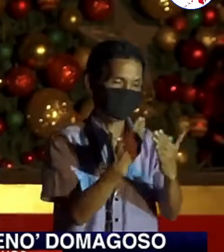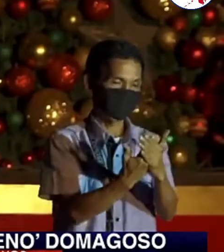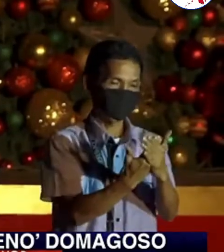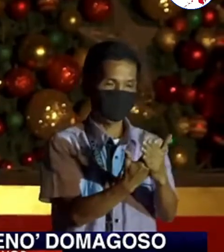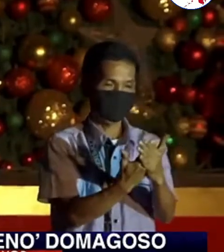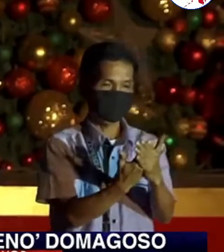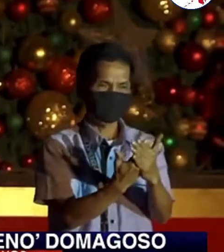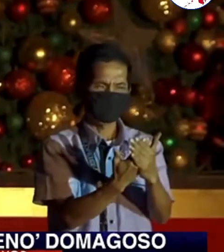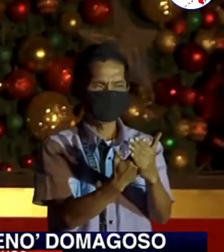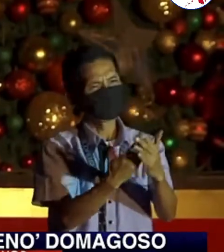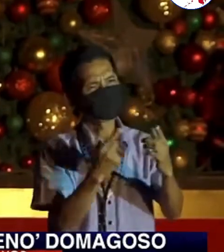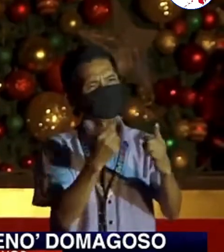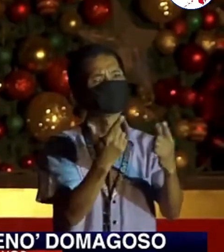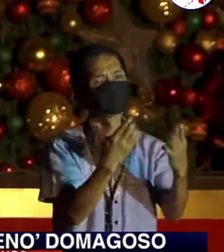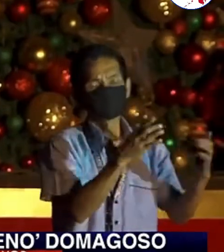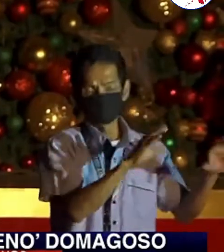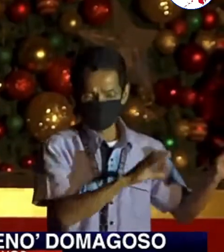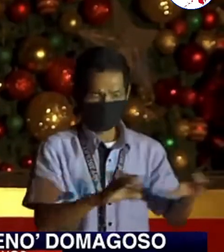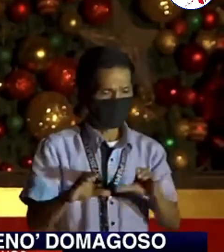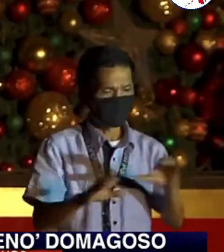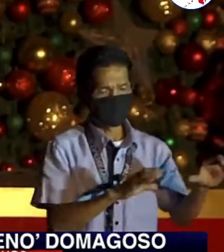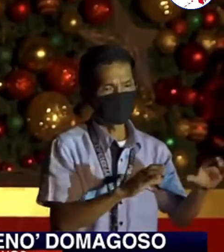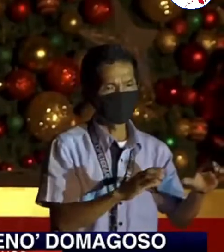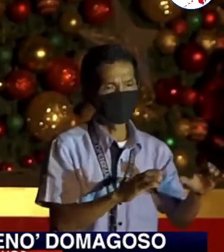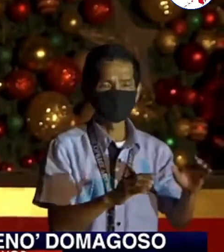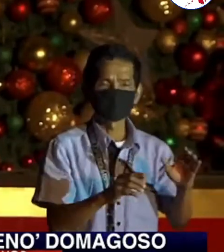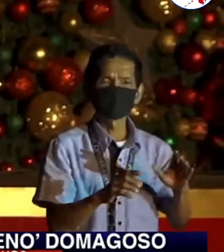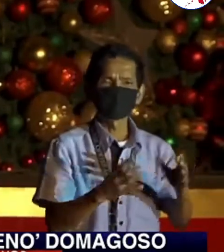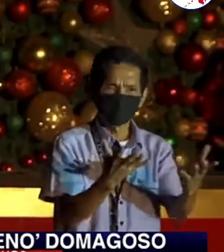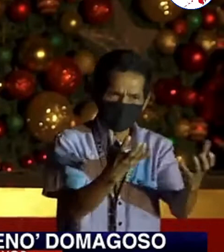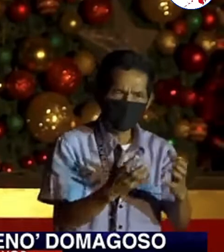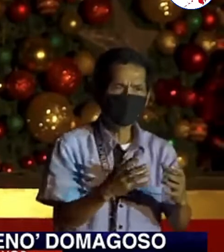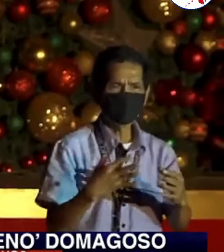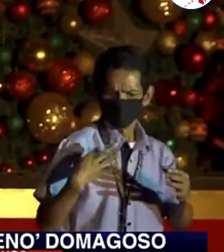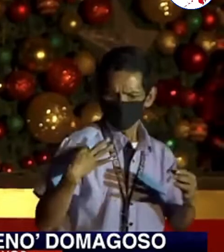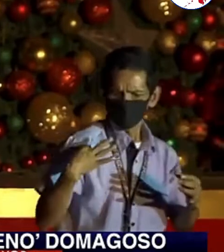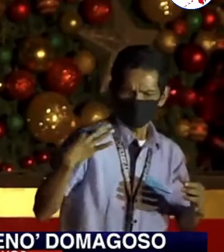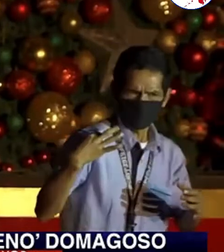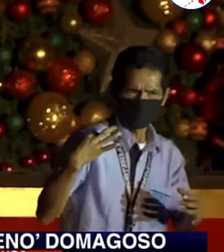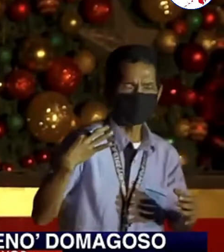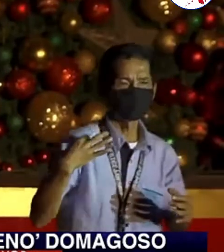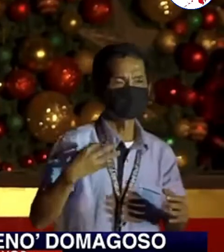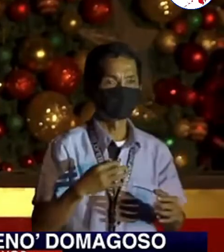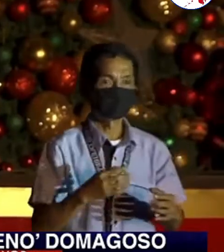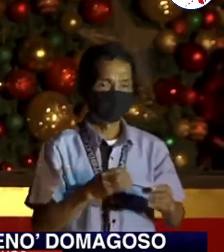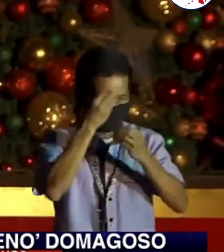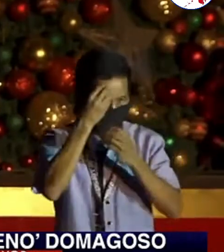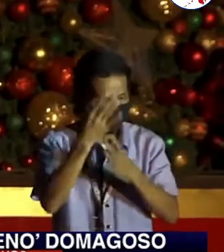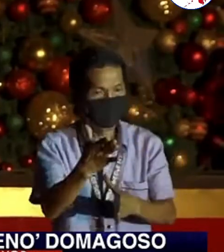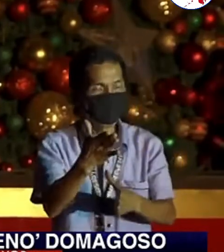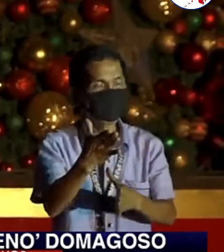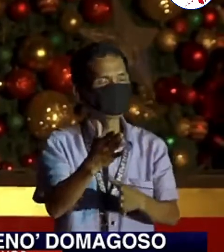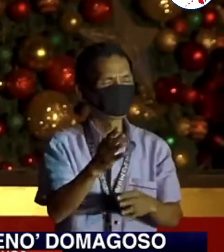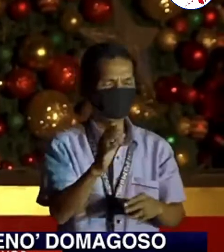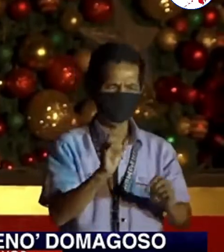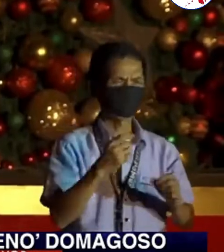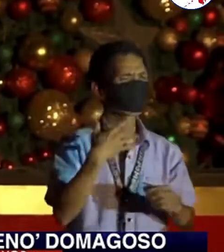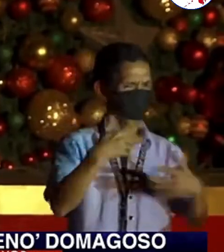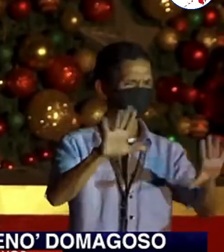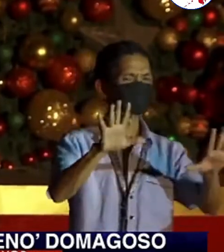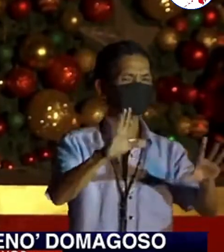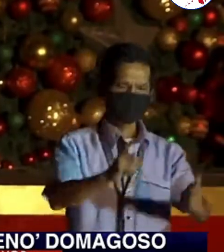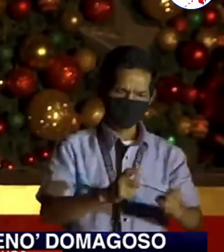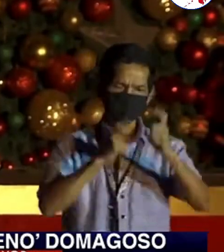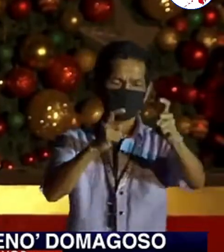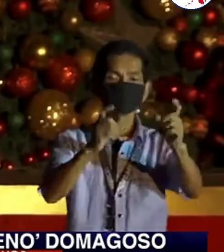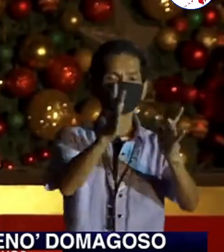ng alituntuning pinatutupad. At mas gusto ko'y kusang pagsunod. Yan na lang regalo